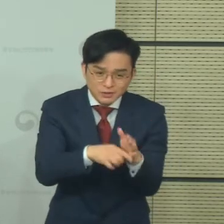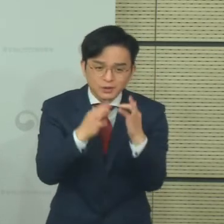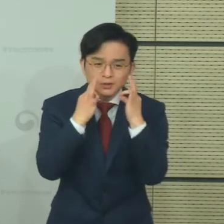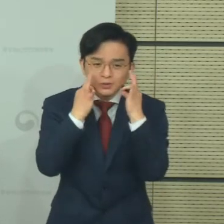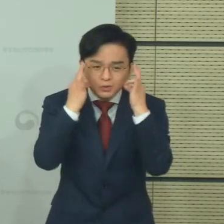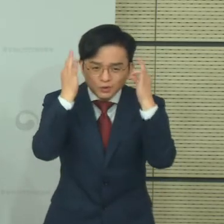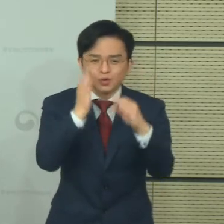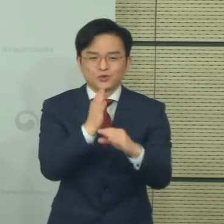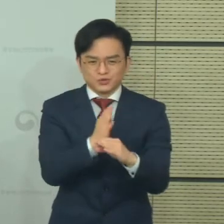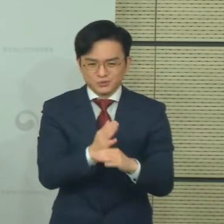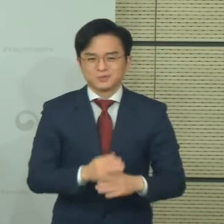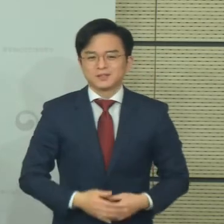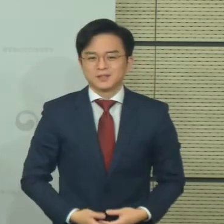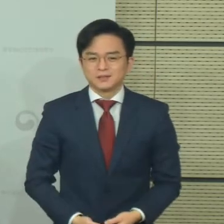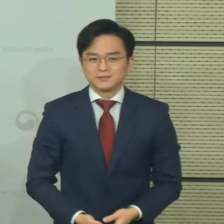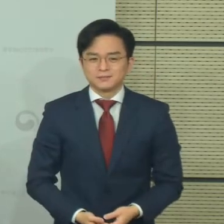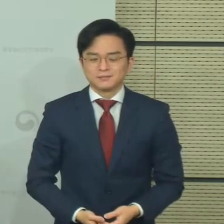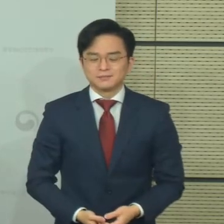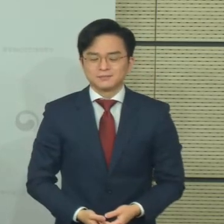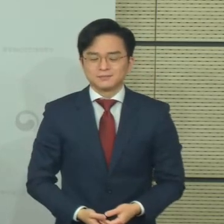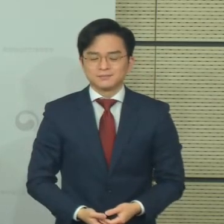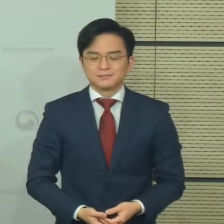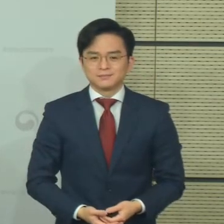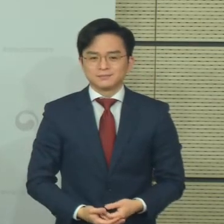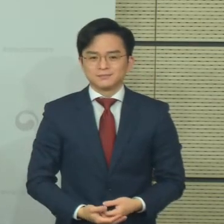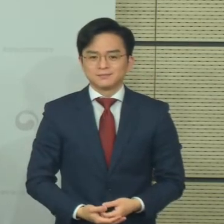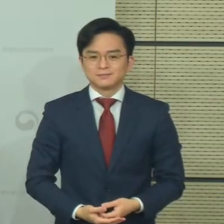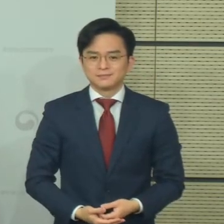진행을 하고 있다라는 말씀을 드리겠습니다.